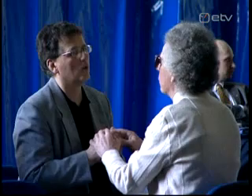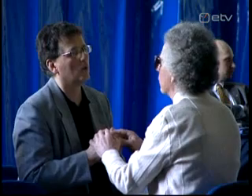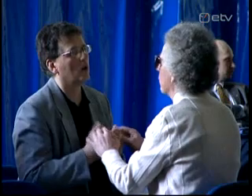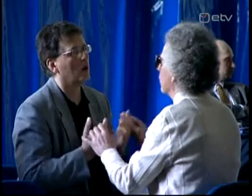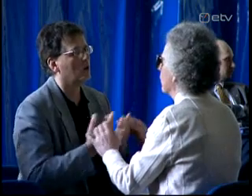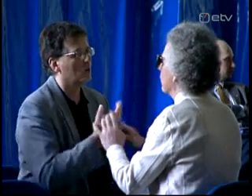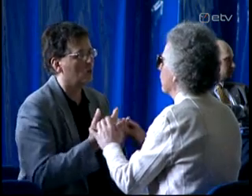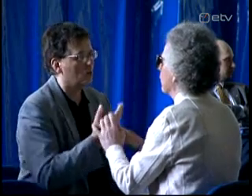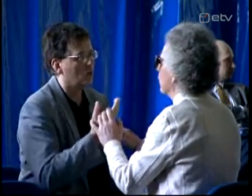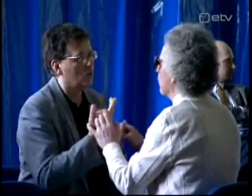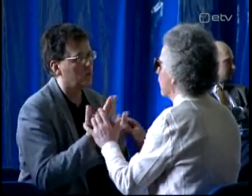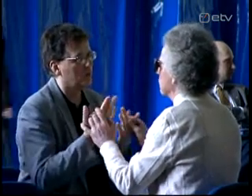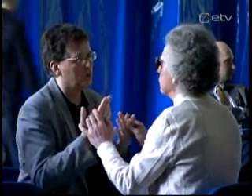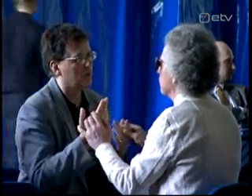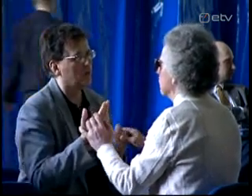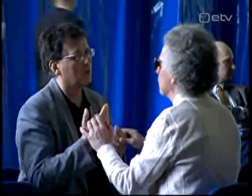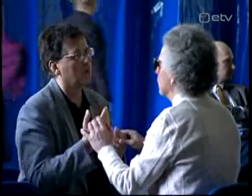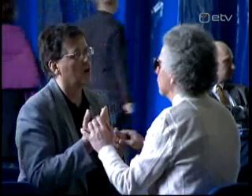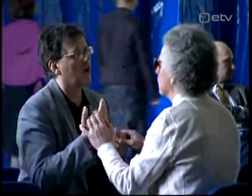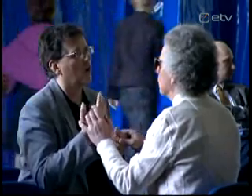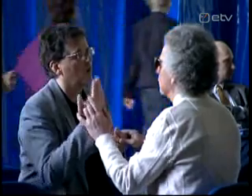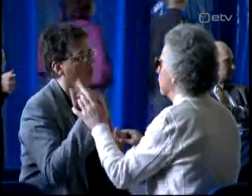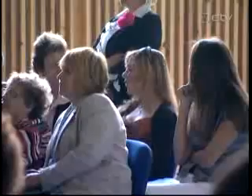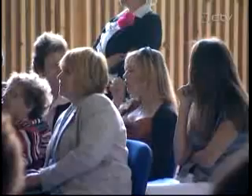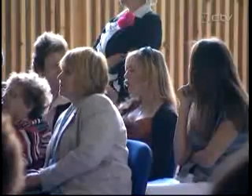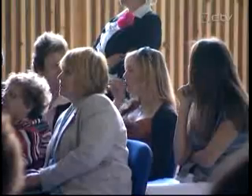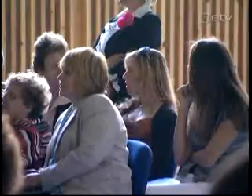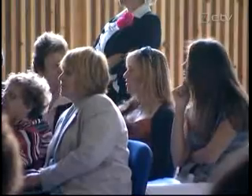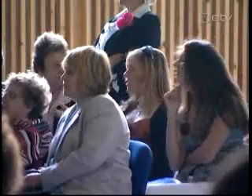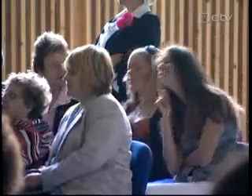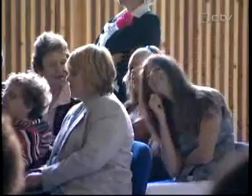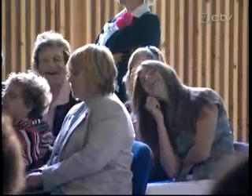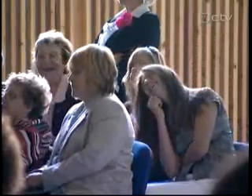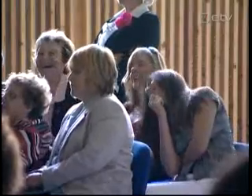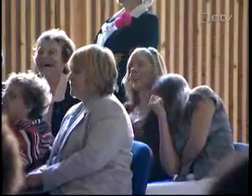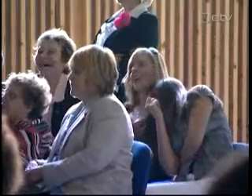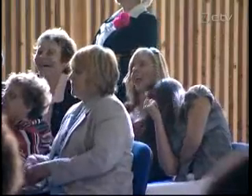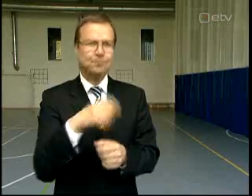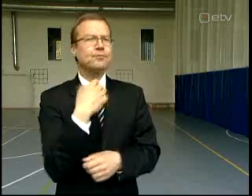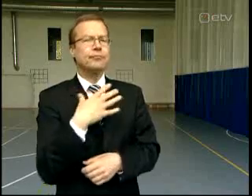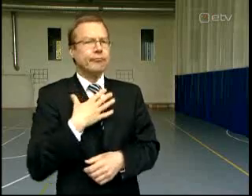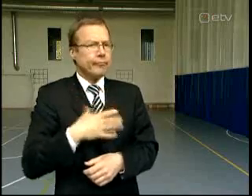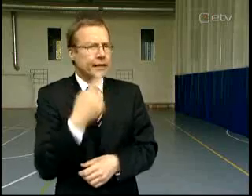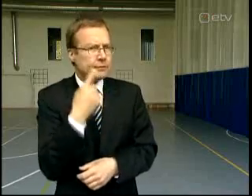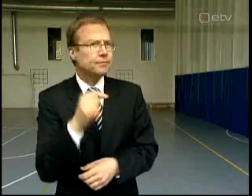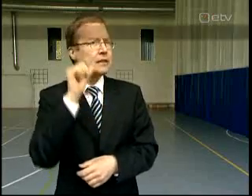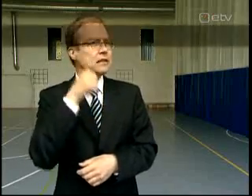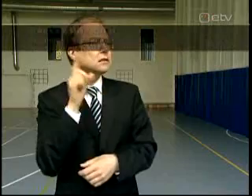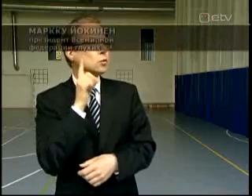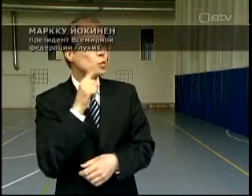высоко оценил придание официального статуса языку жестов в Эстонии, однако отметил, что еще есть над чем работать. Üks selline suund, kuhu võiks areneda, on